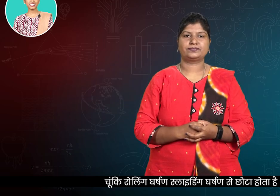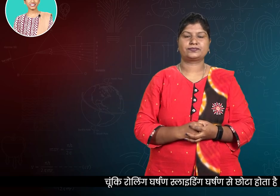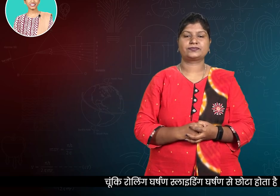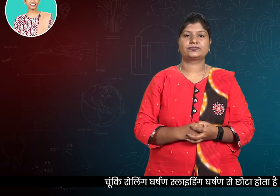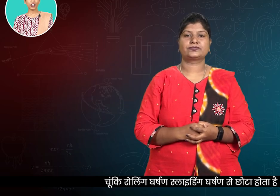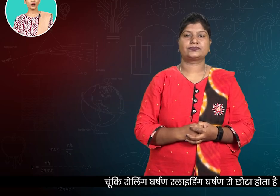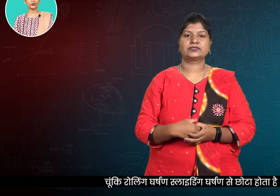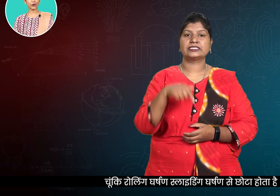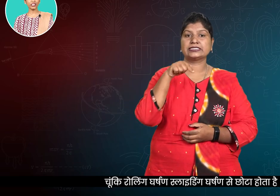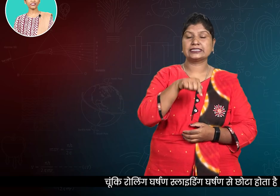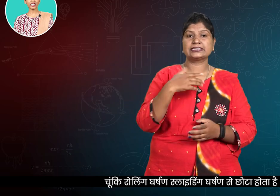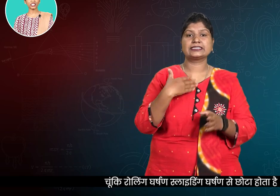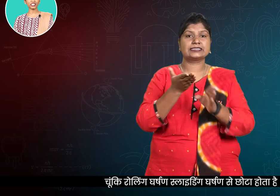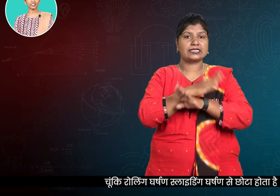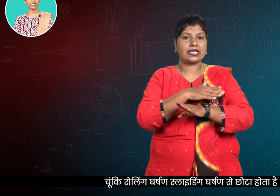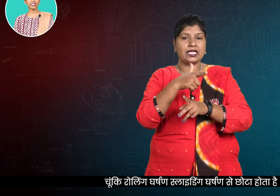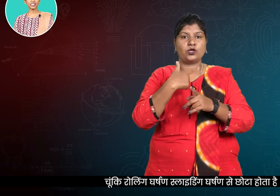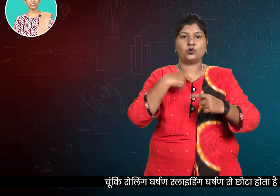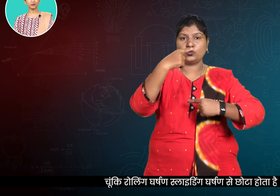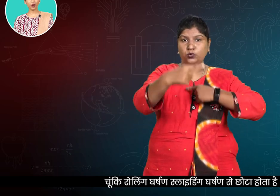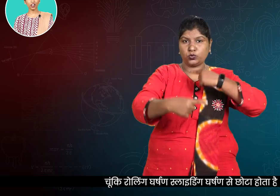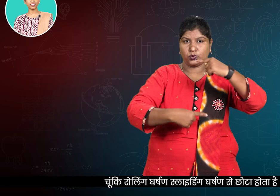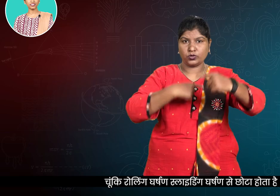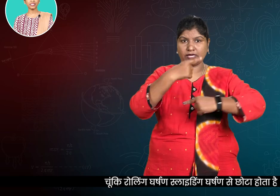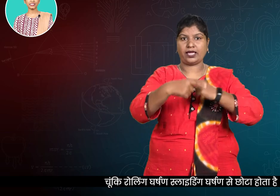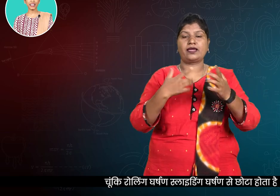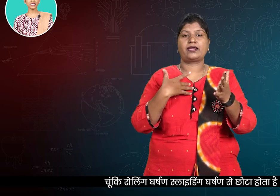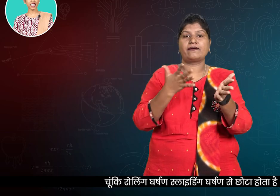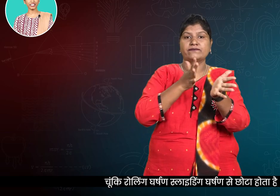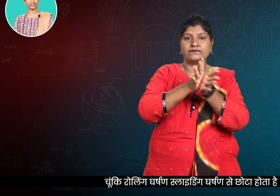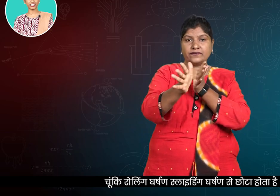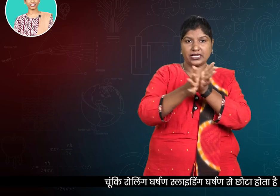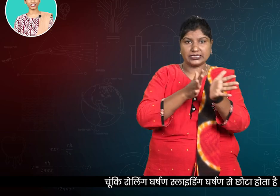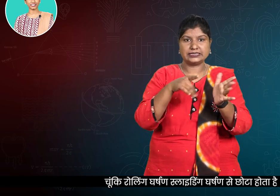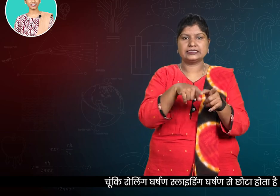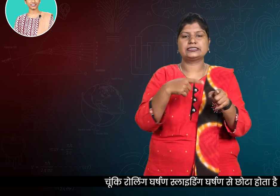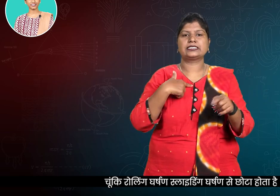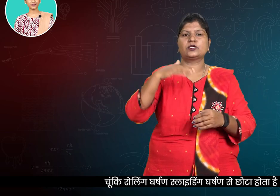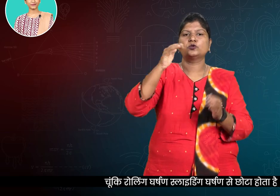यूकि रोलिंग घर्षन स्लाइडिंग घर्षन से छोटा होता है